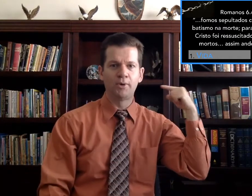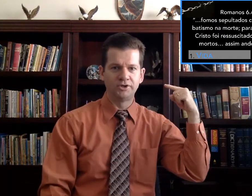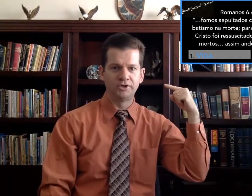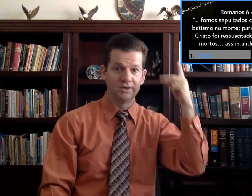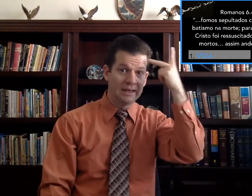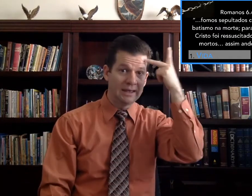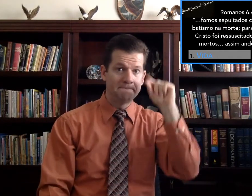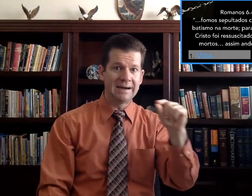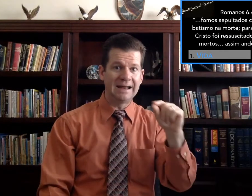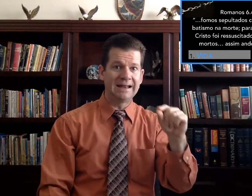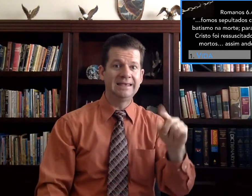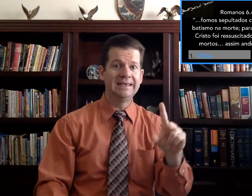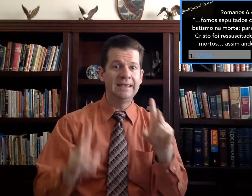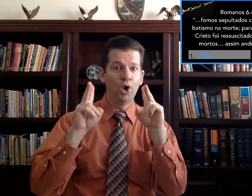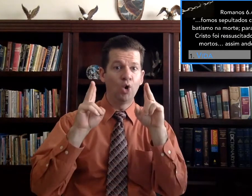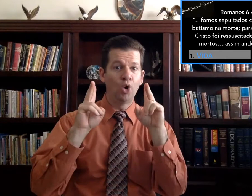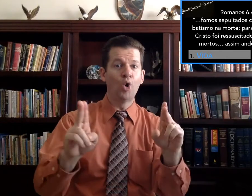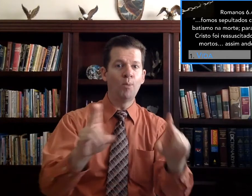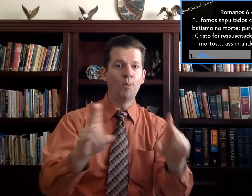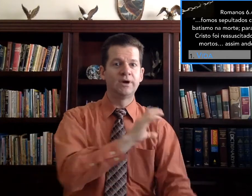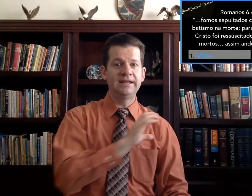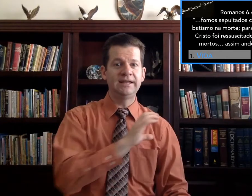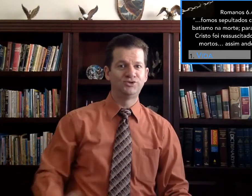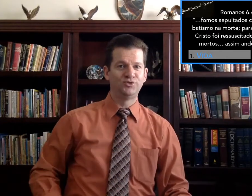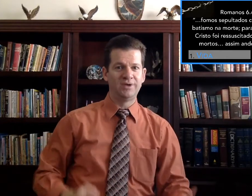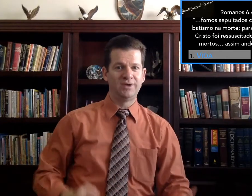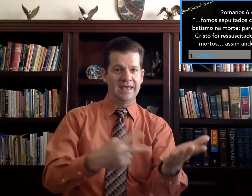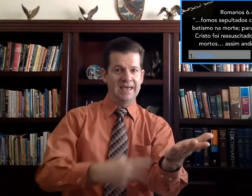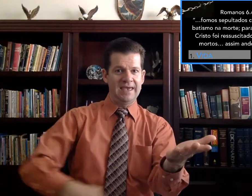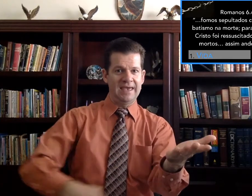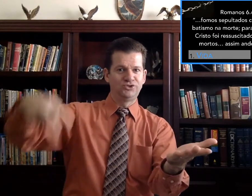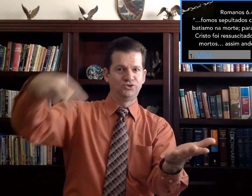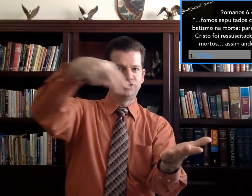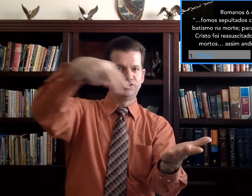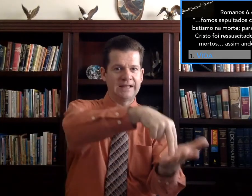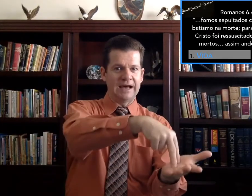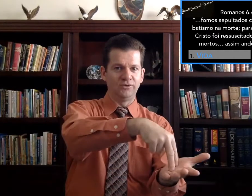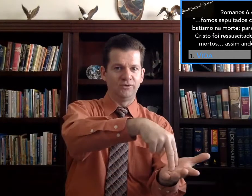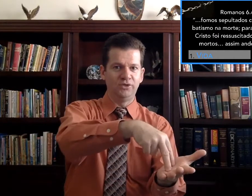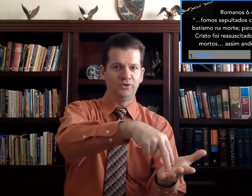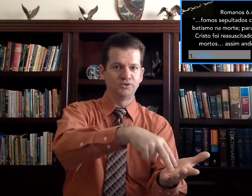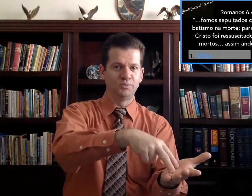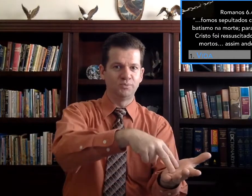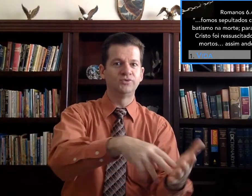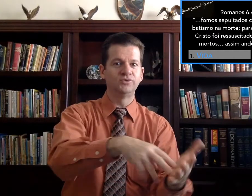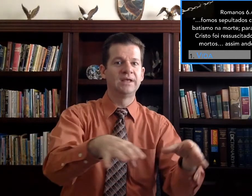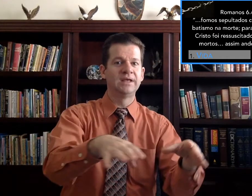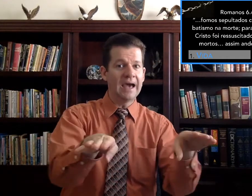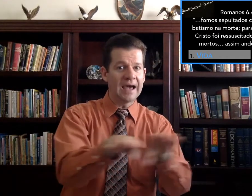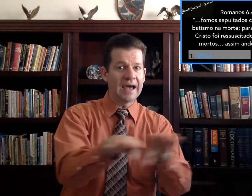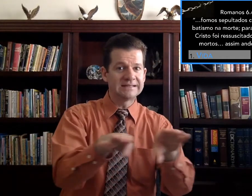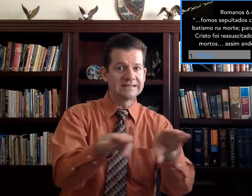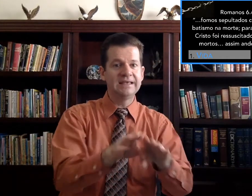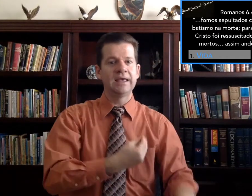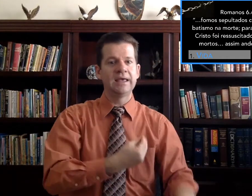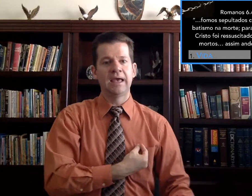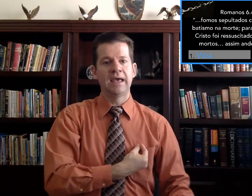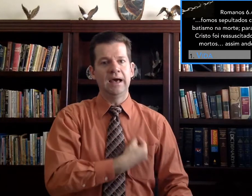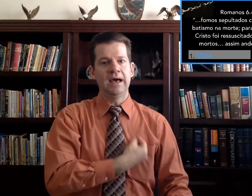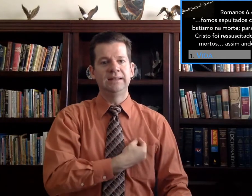morte, para que, como Cristo ressuscitado dentre os mortos, assim